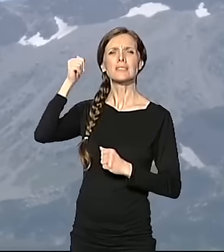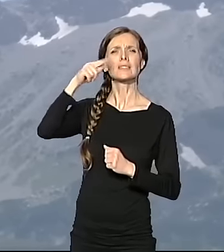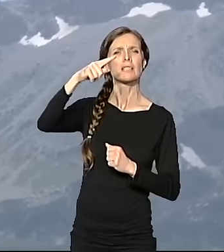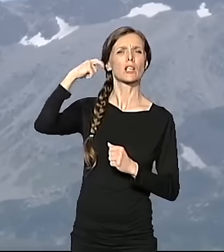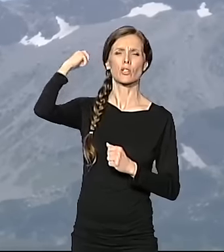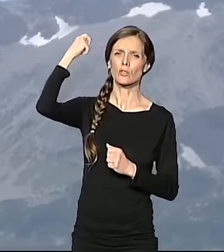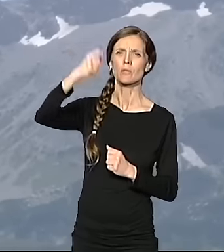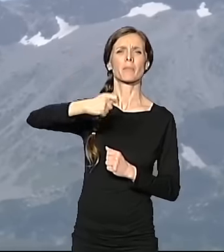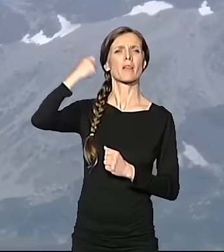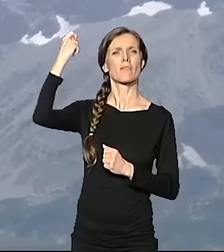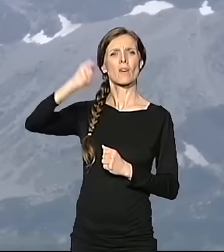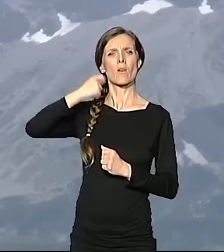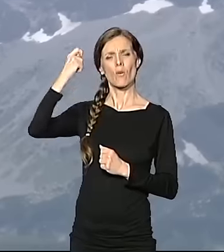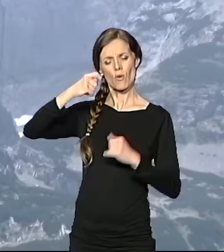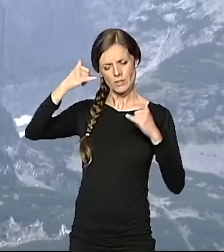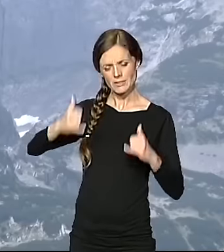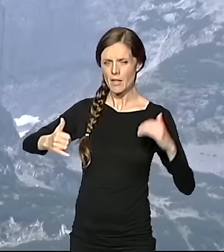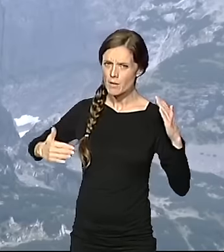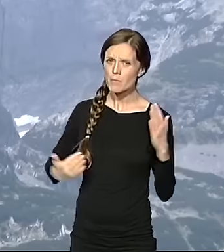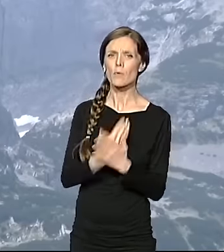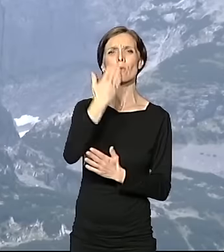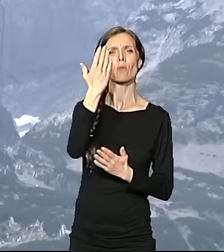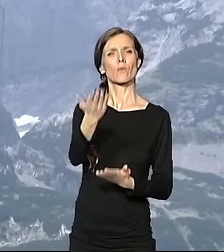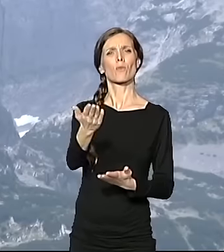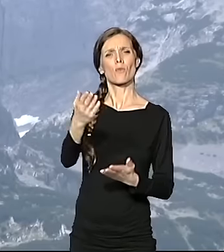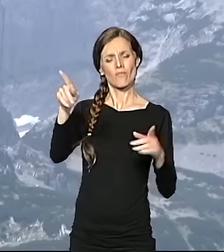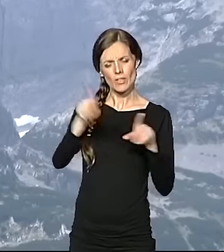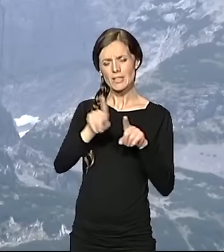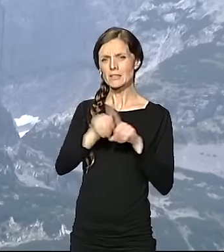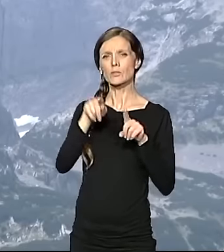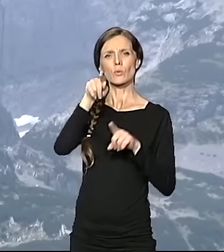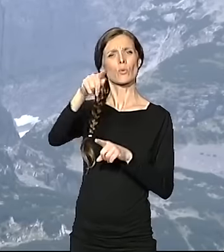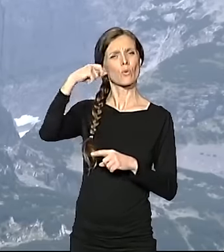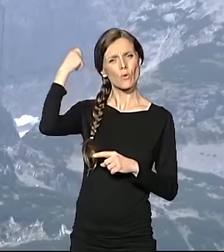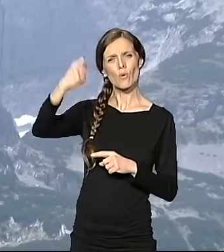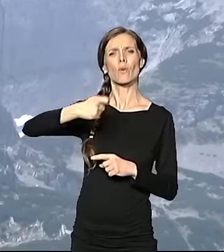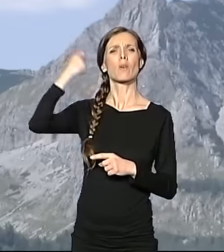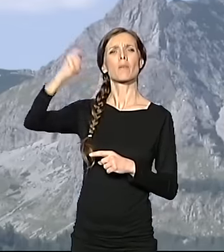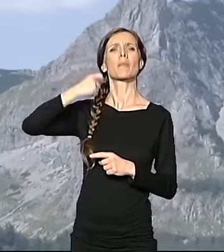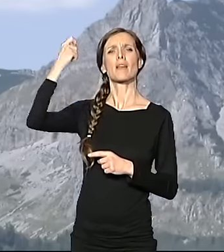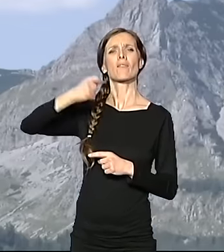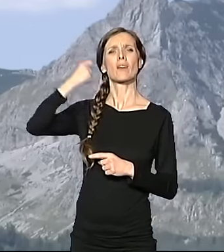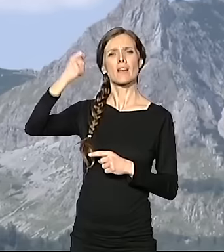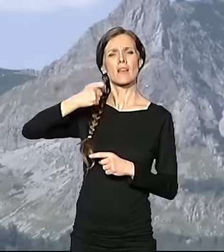sinoć pjevao, ko što si, ko što si,